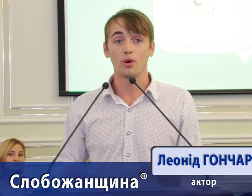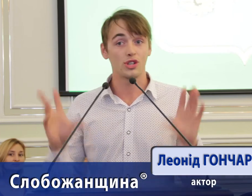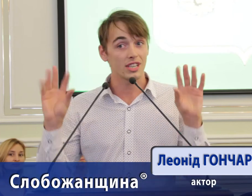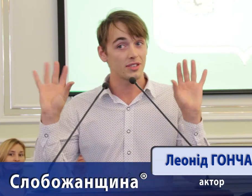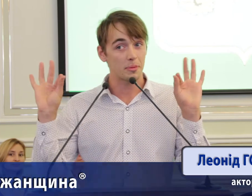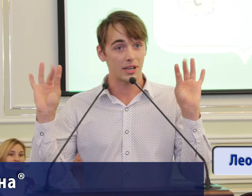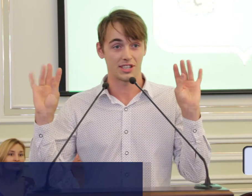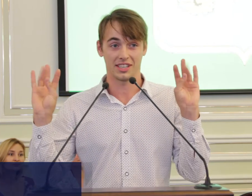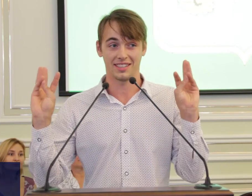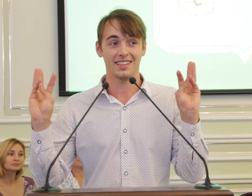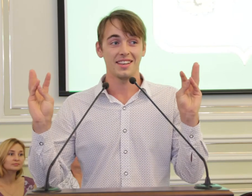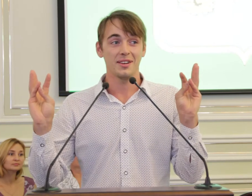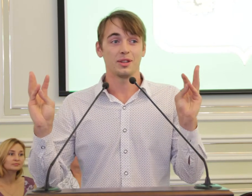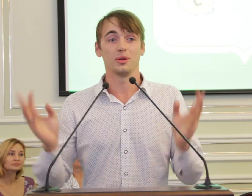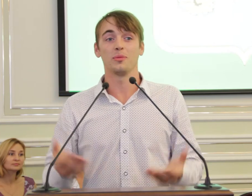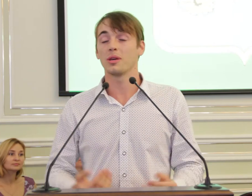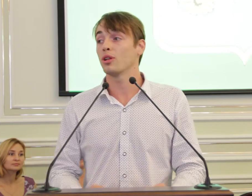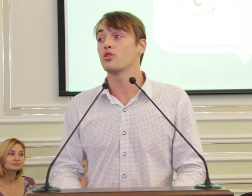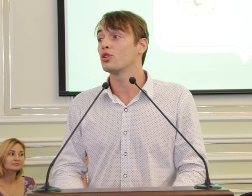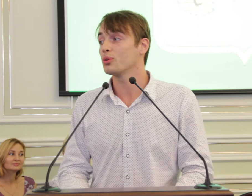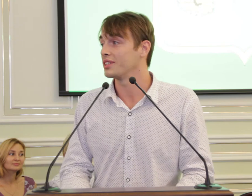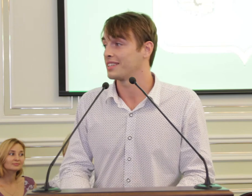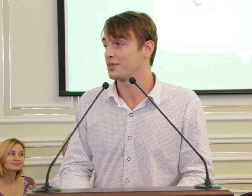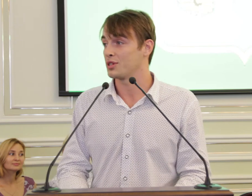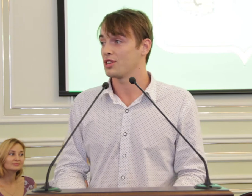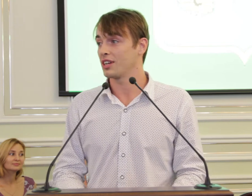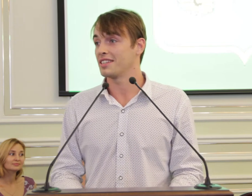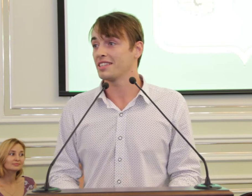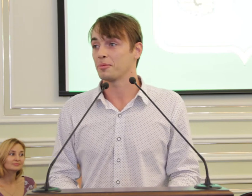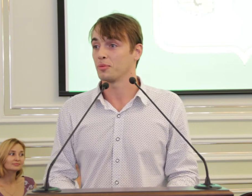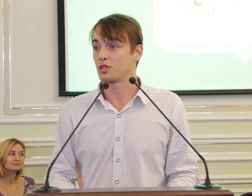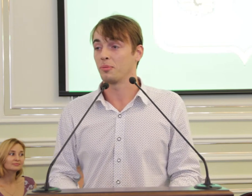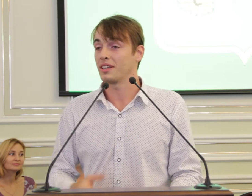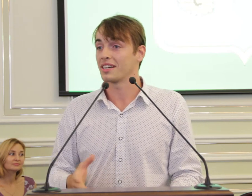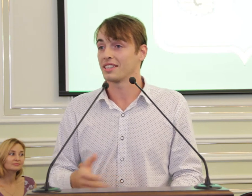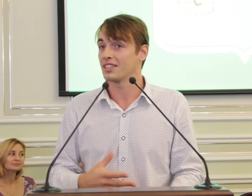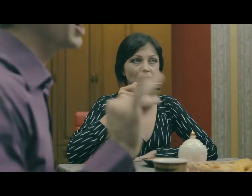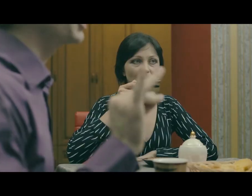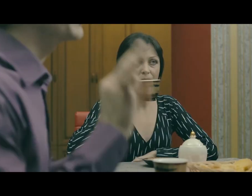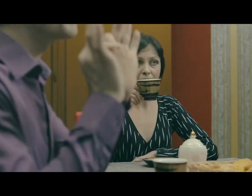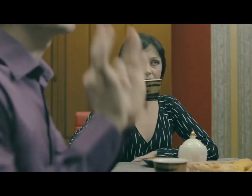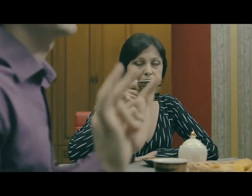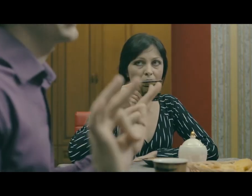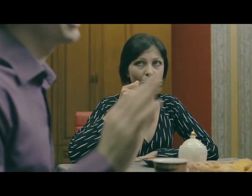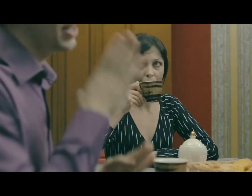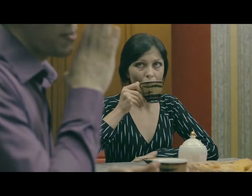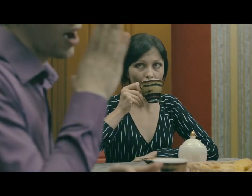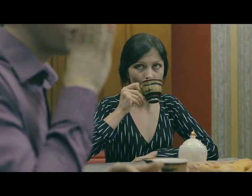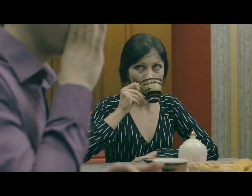ж, дуже розвиті пальчики, да? То мені було дуже трудно це все ізначально робити, тому що були некоторі такі слова,